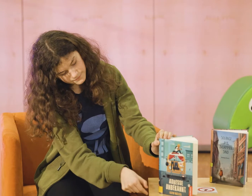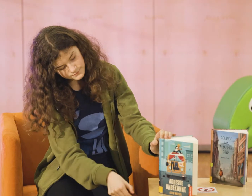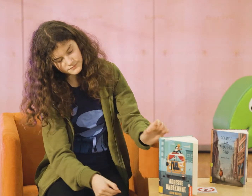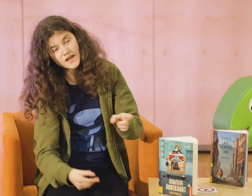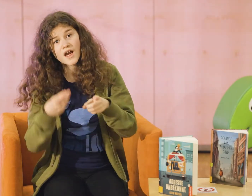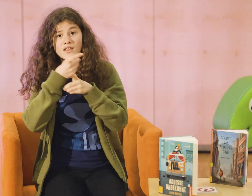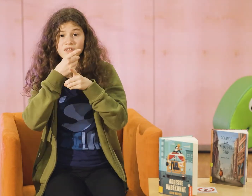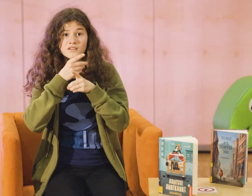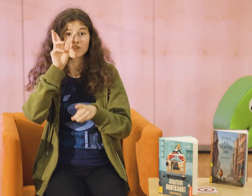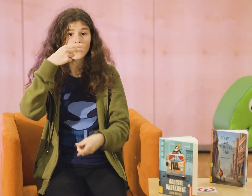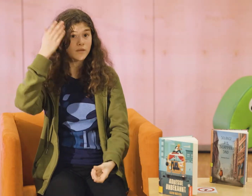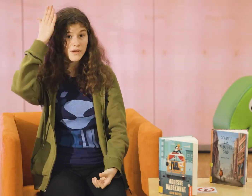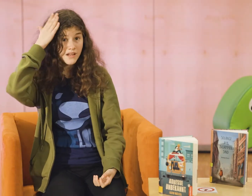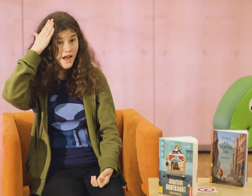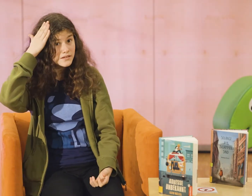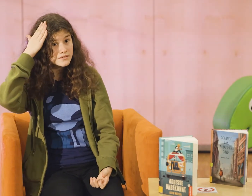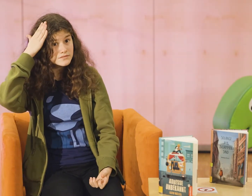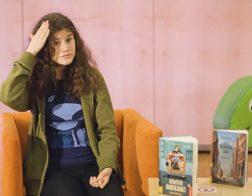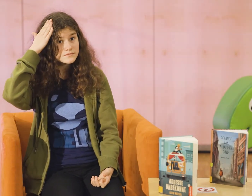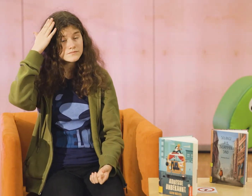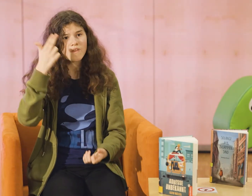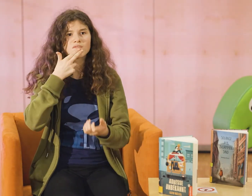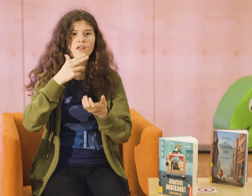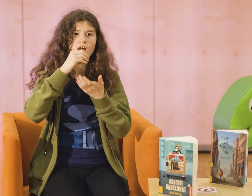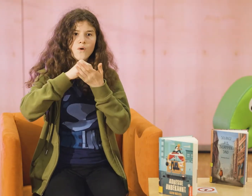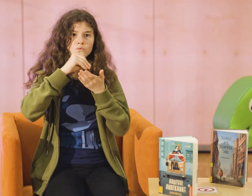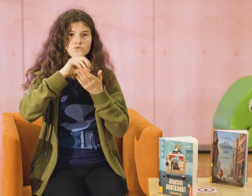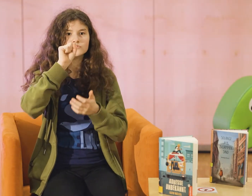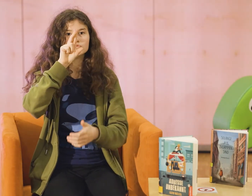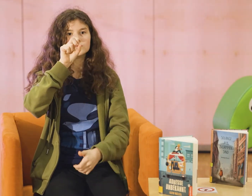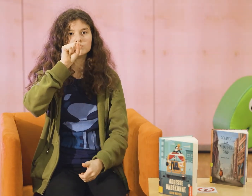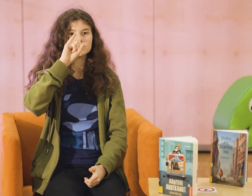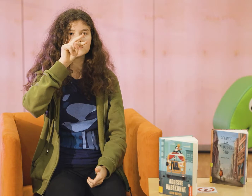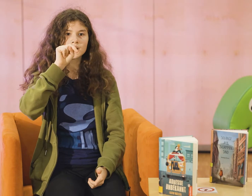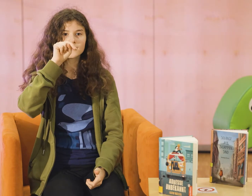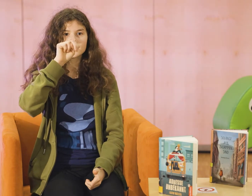und adresse unbekannt von susan nielsen